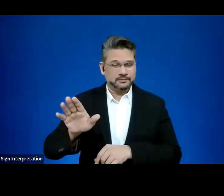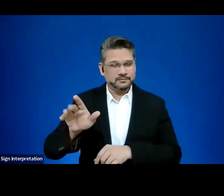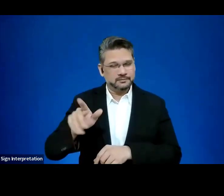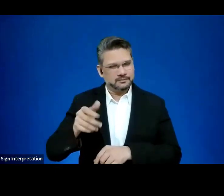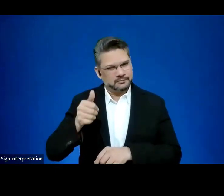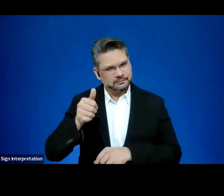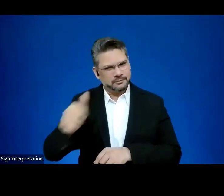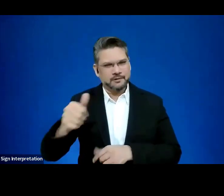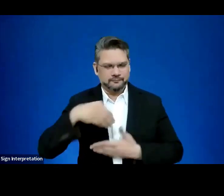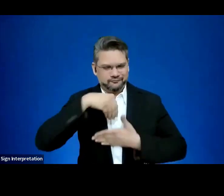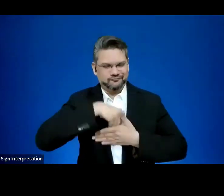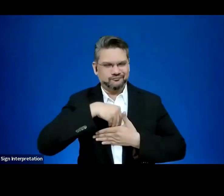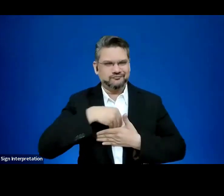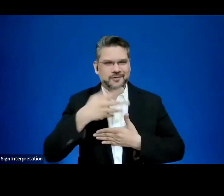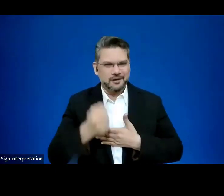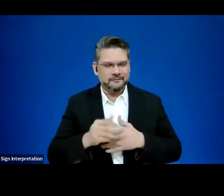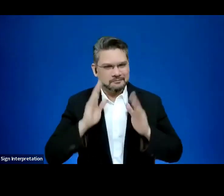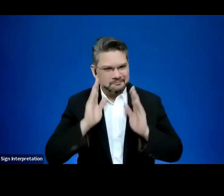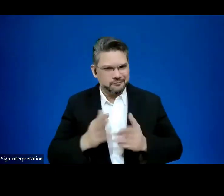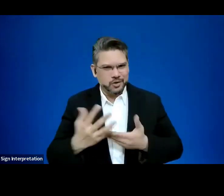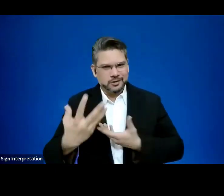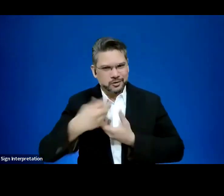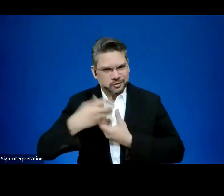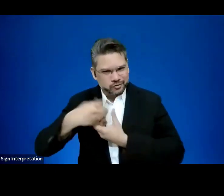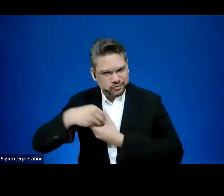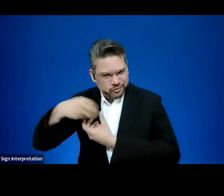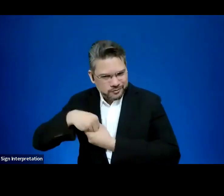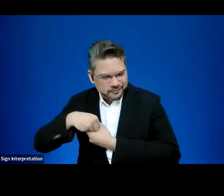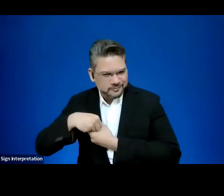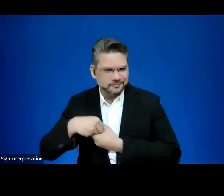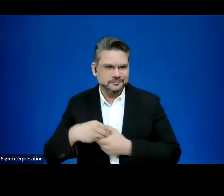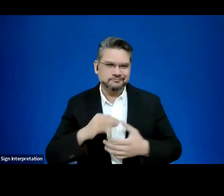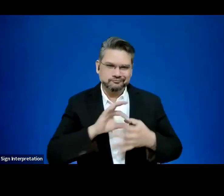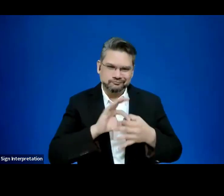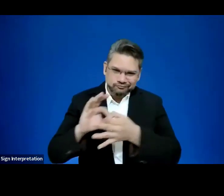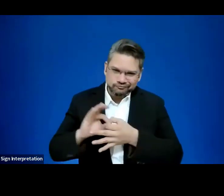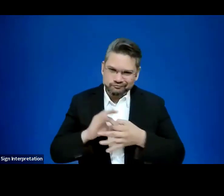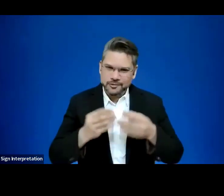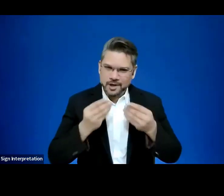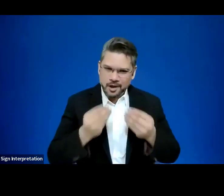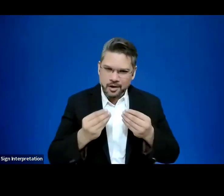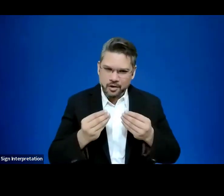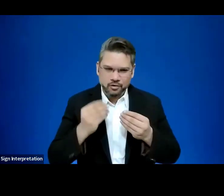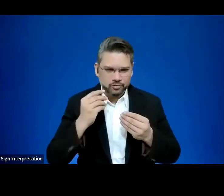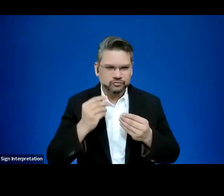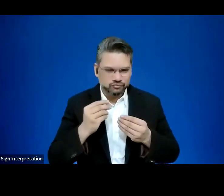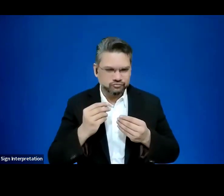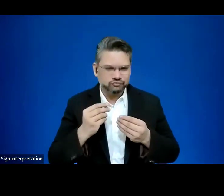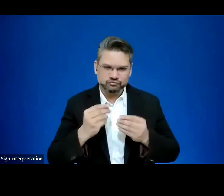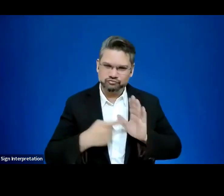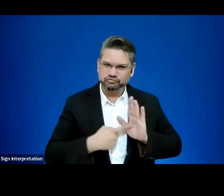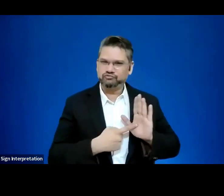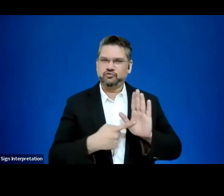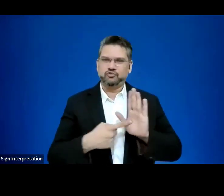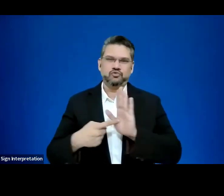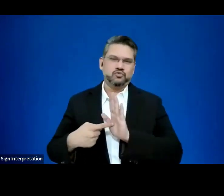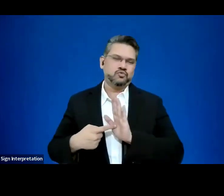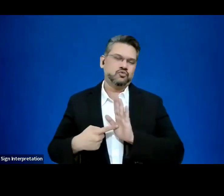这是他做的。而 Bhargavi 呢，他让来发扬我们这